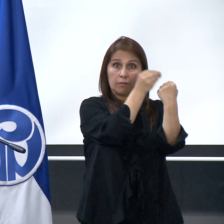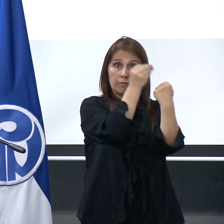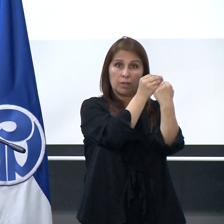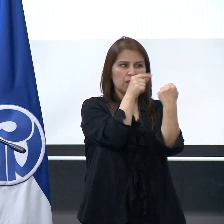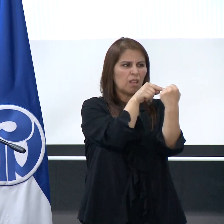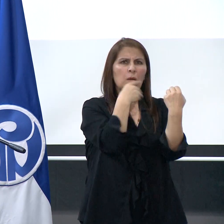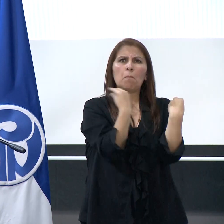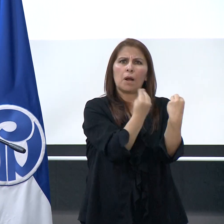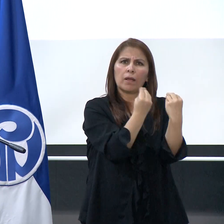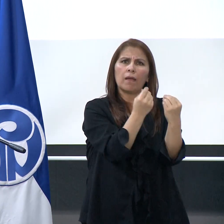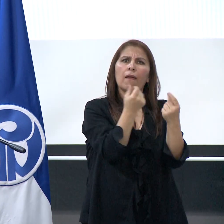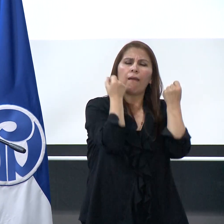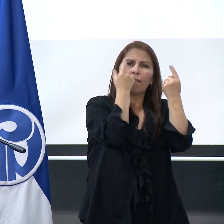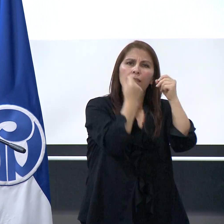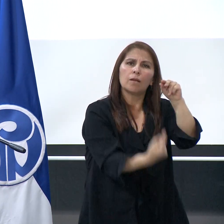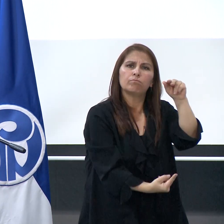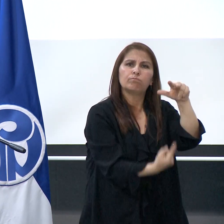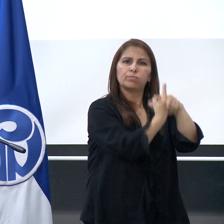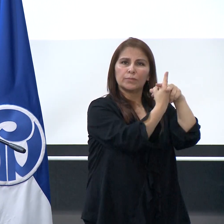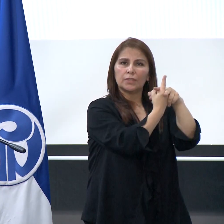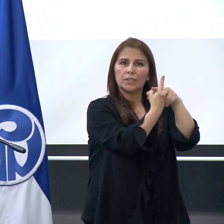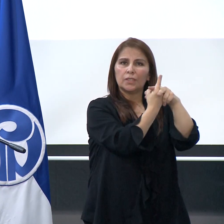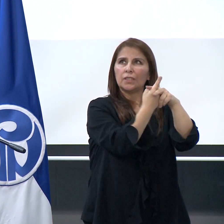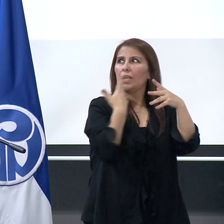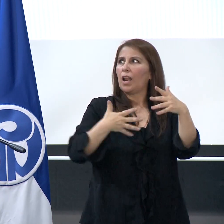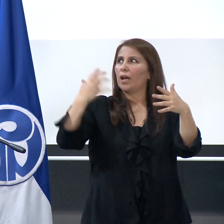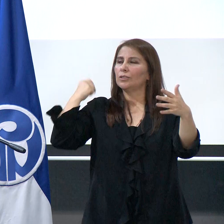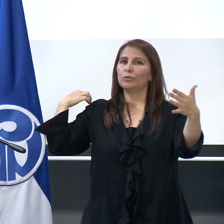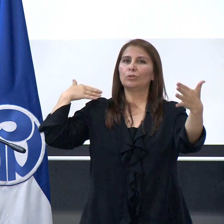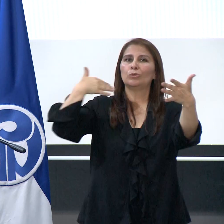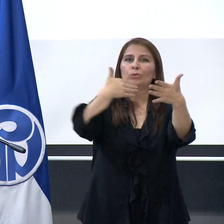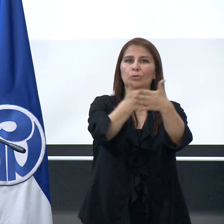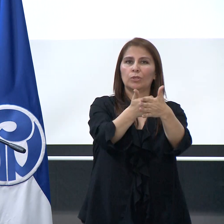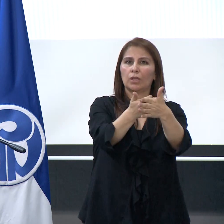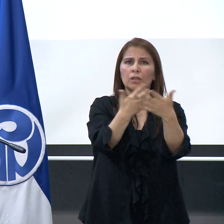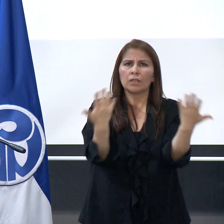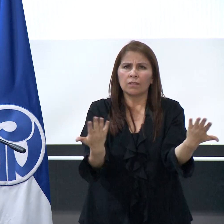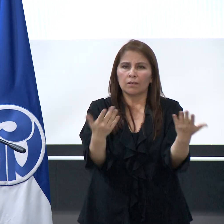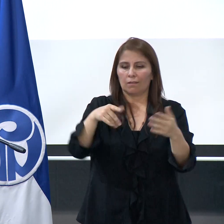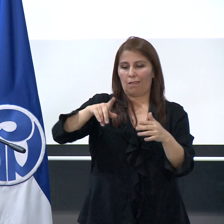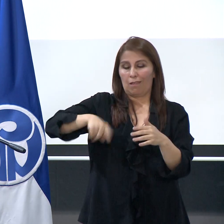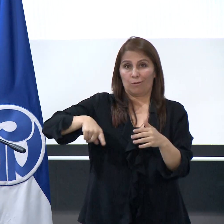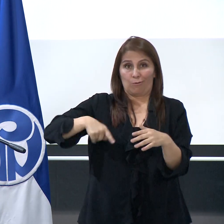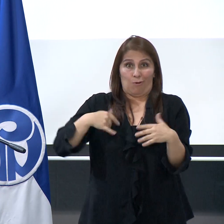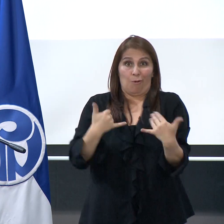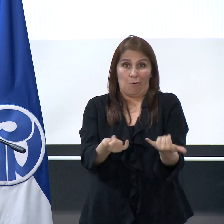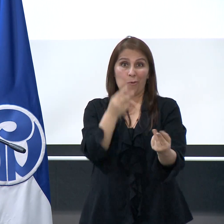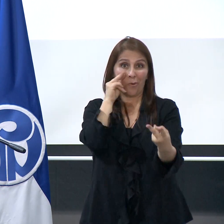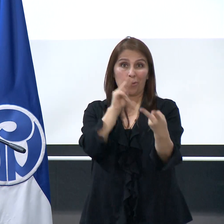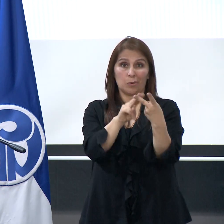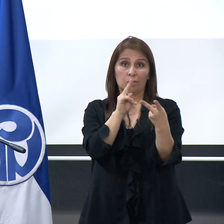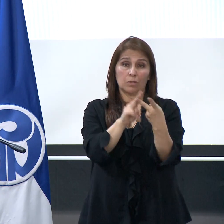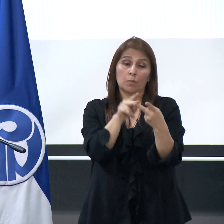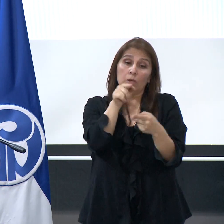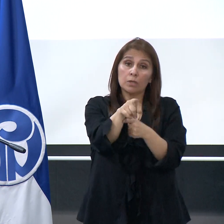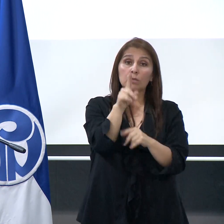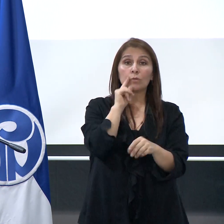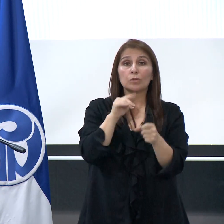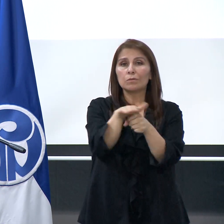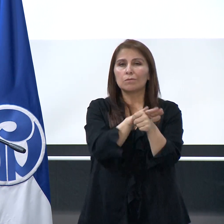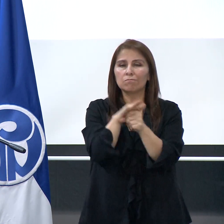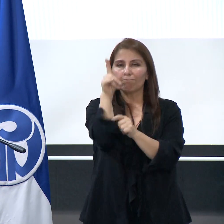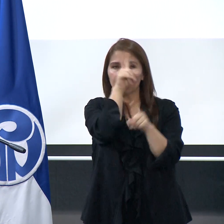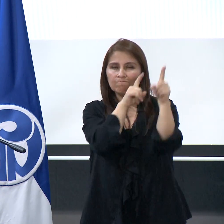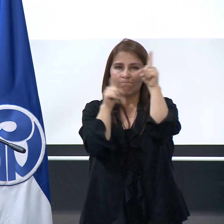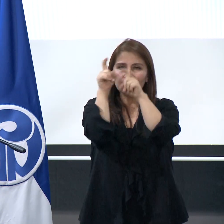génesis y devenir de esa institución que hoy llamamos escuela y que es de uno u otro modo asunto de reflexión y